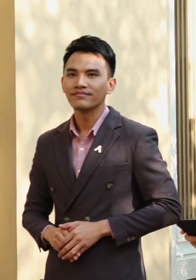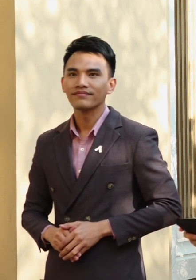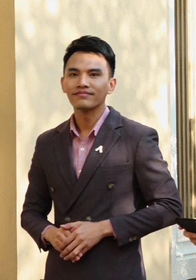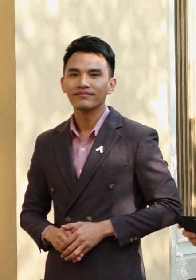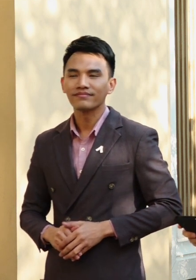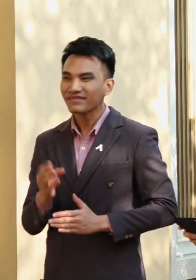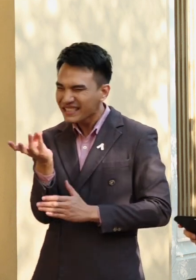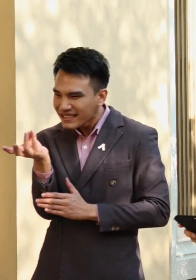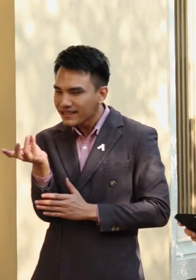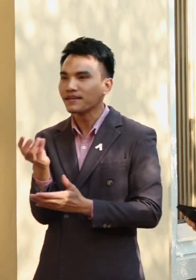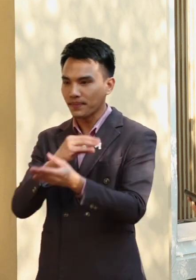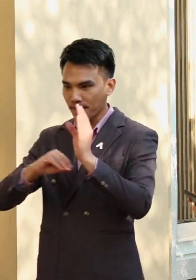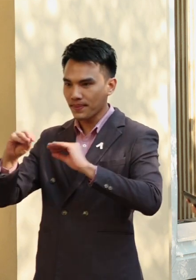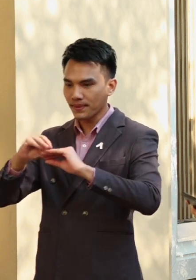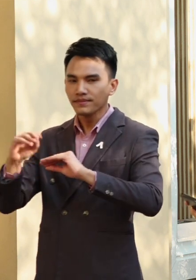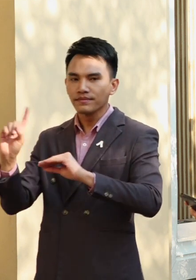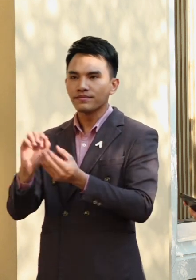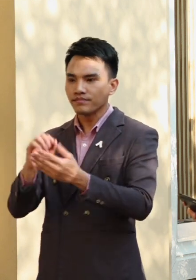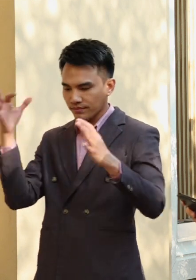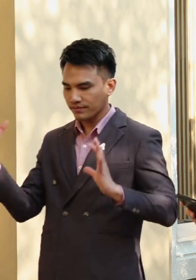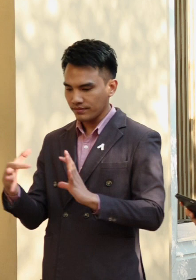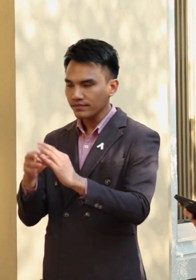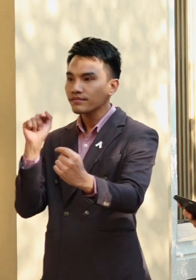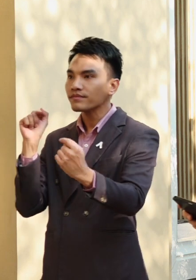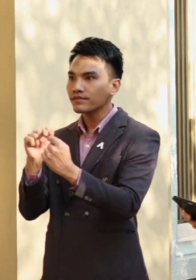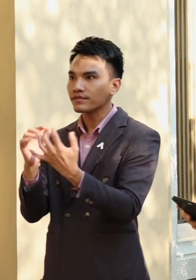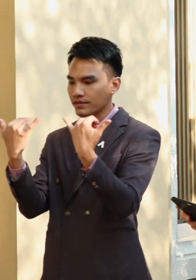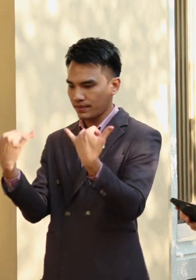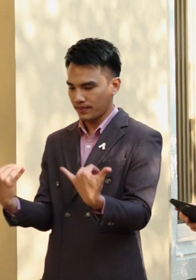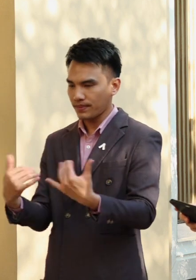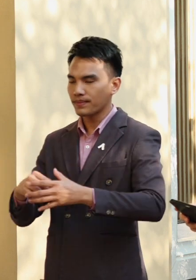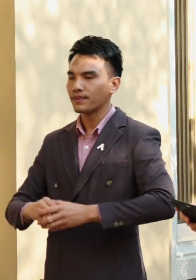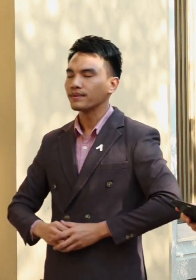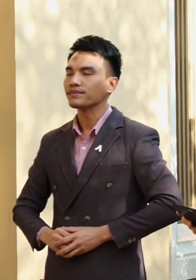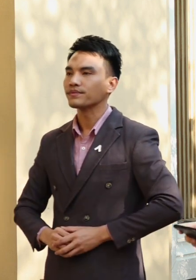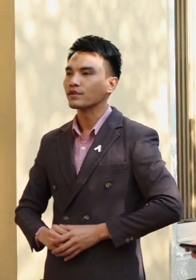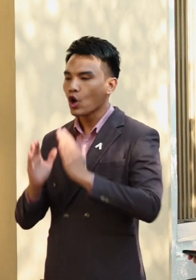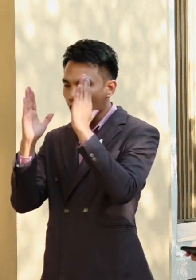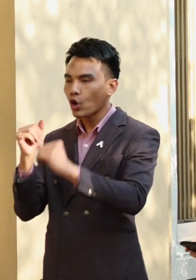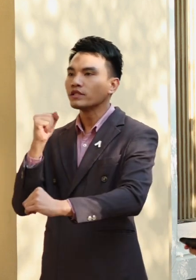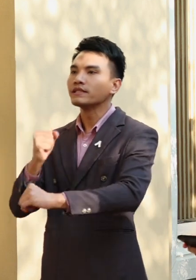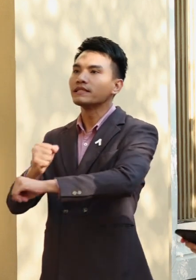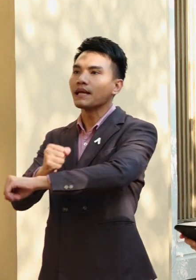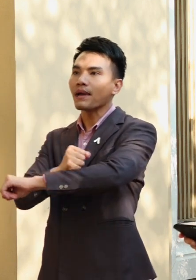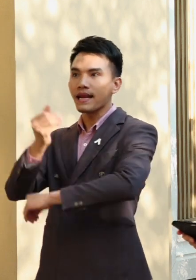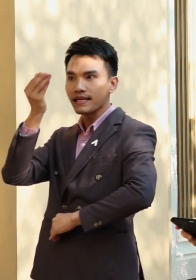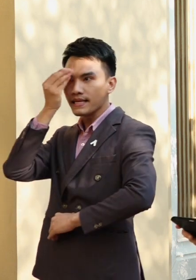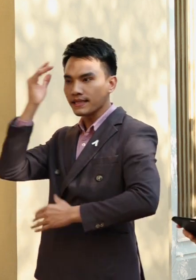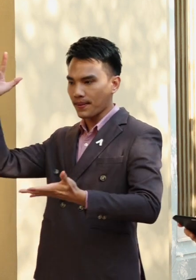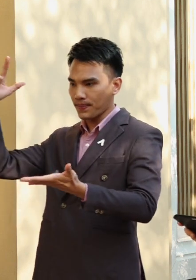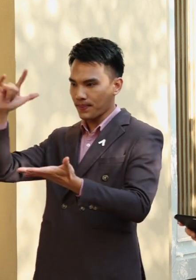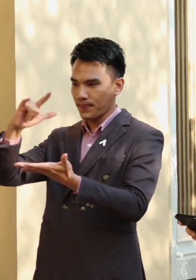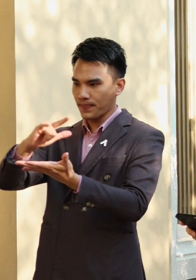อีกนิดนึงนะครับขออนุญาตเพิ่มเติมเกี่ยวกับเรื่องสถานการณ์ที่น้องรายงานที่กลับมาจากอิสราเอลนะ